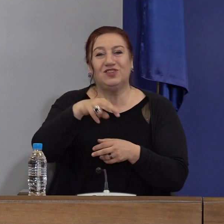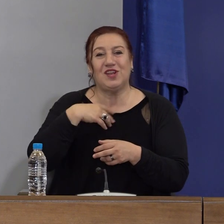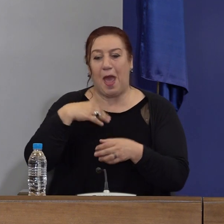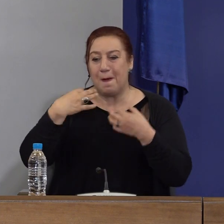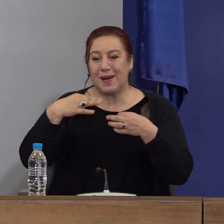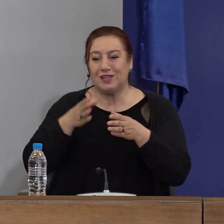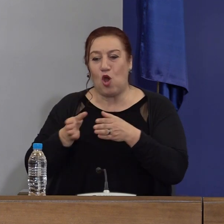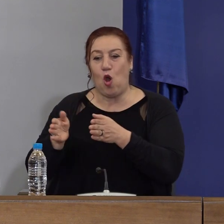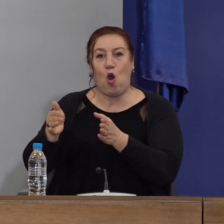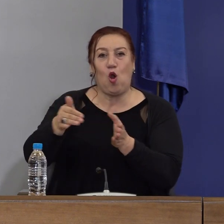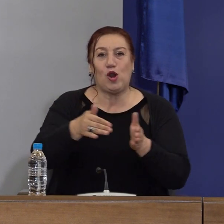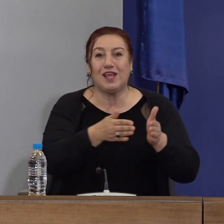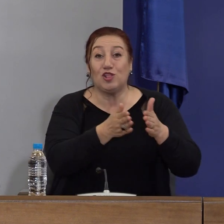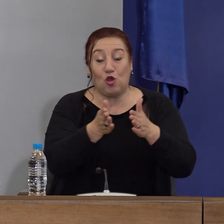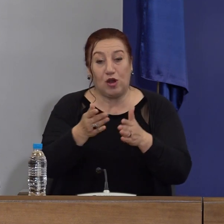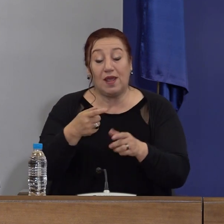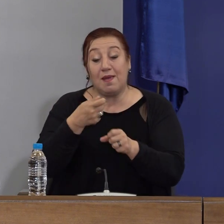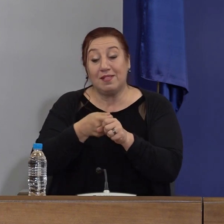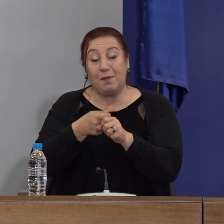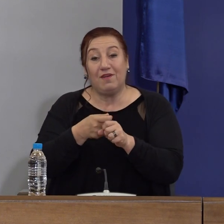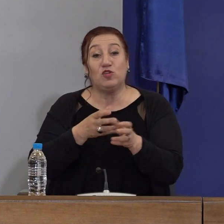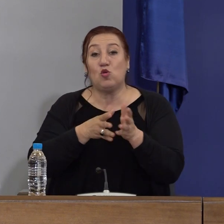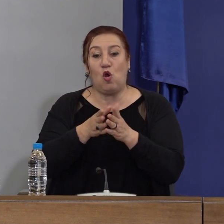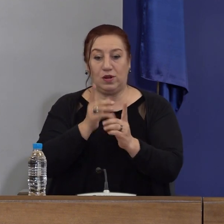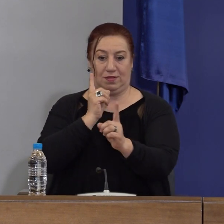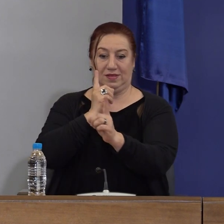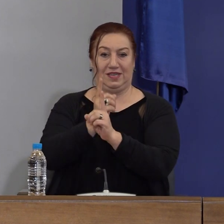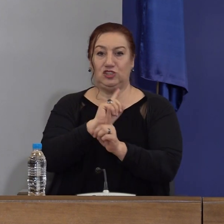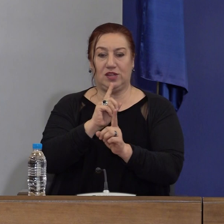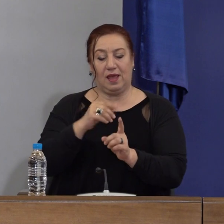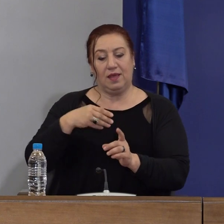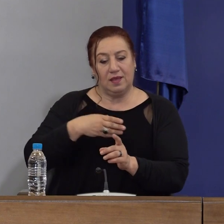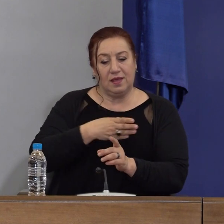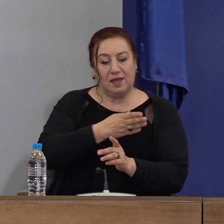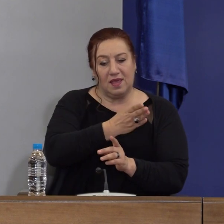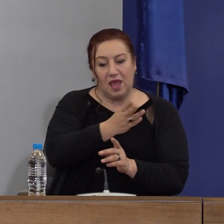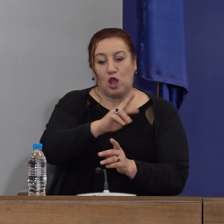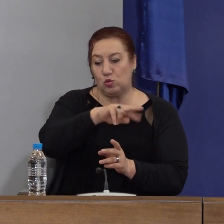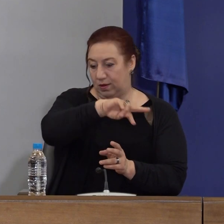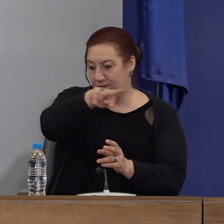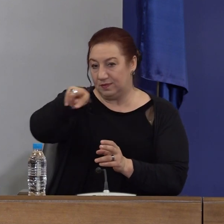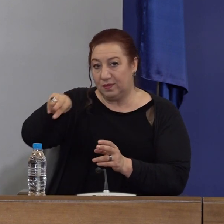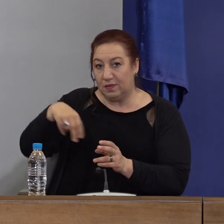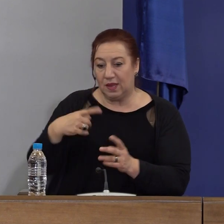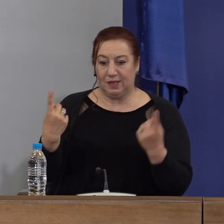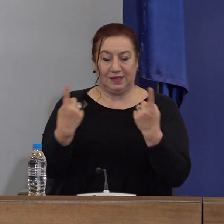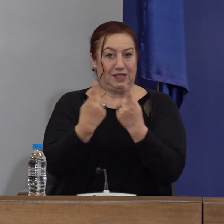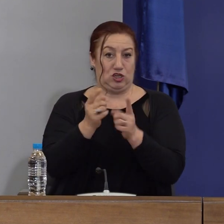пространства, като са разделени потоците в едната и в другата посока, а в същото